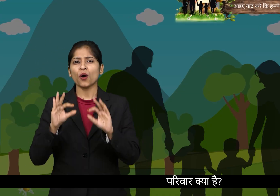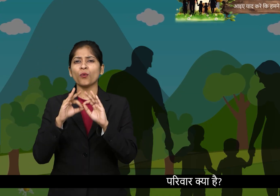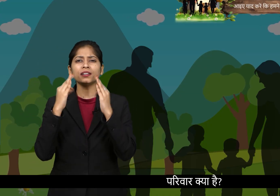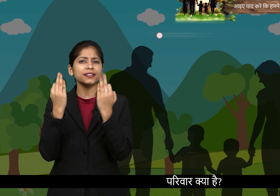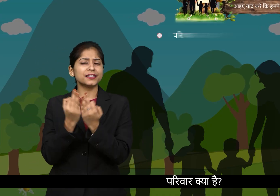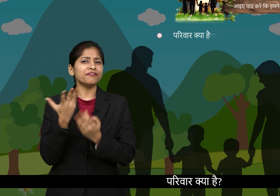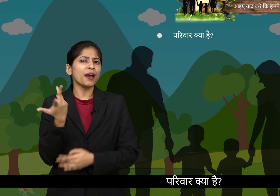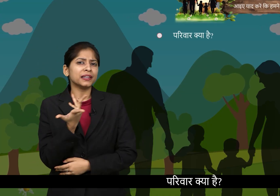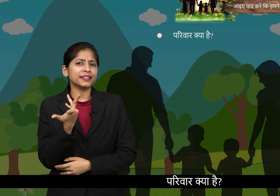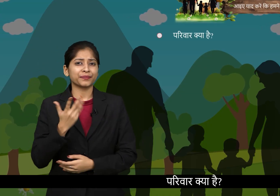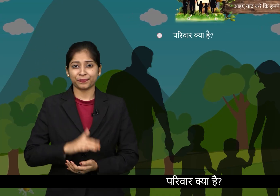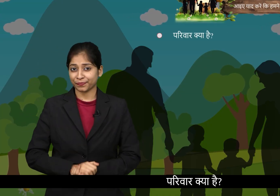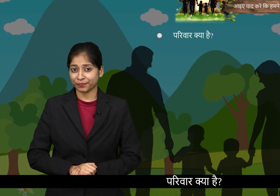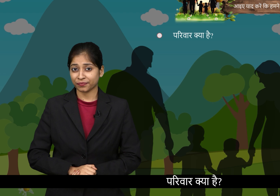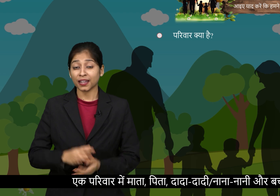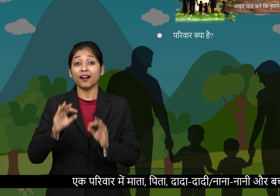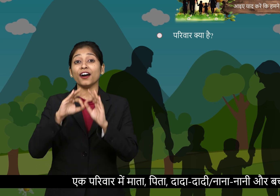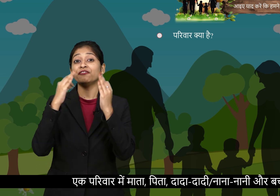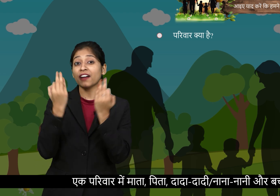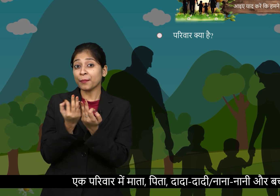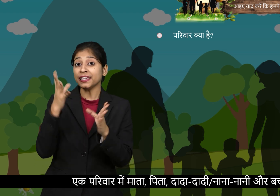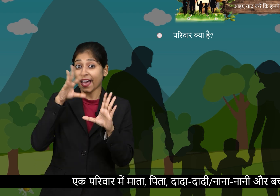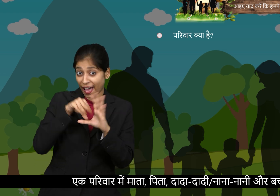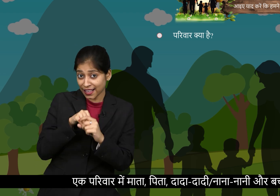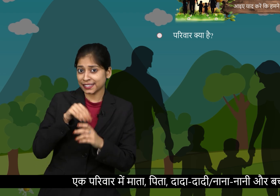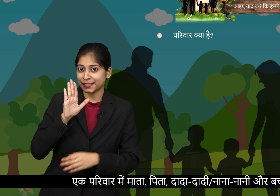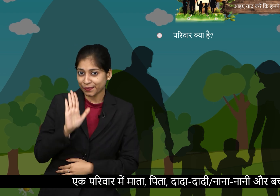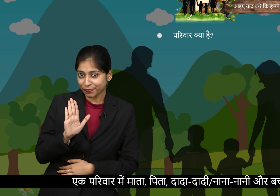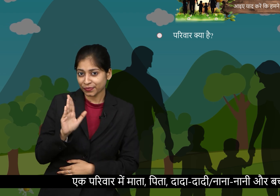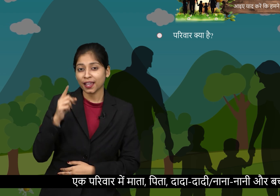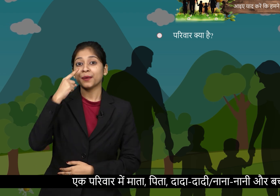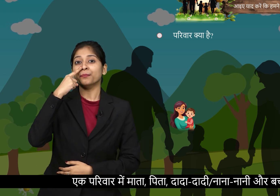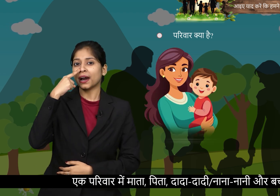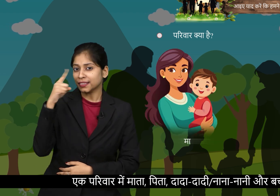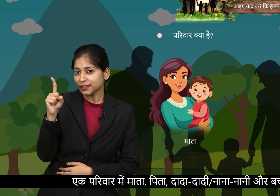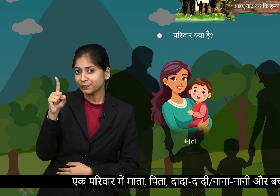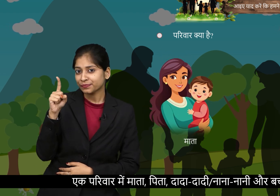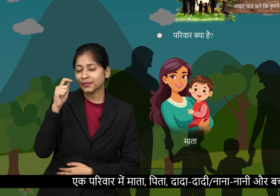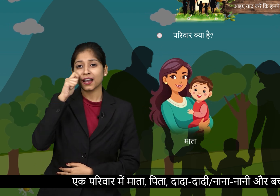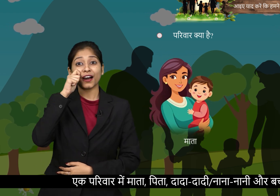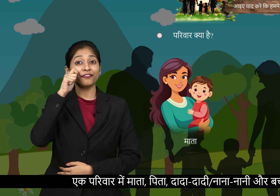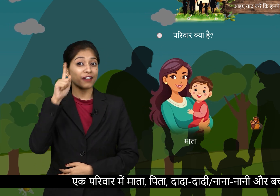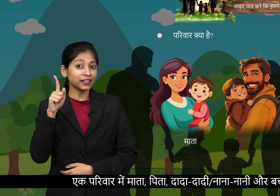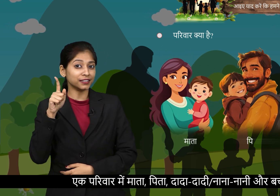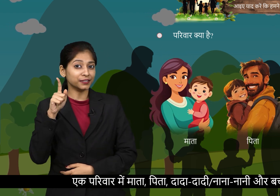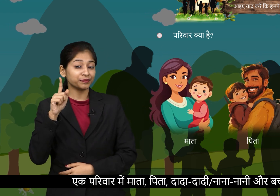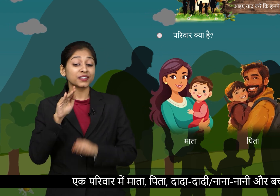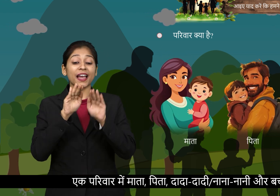परिवार क्या है? एक परिवार में माता पिता, दादा दादी और नाना नानी और बच्चे होते